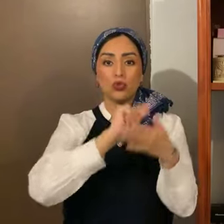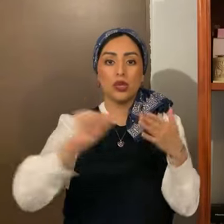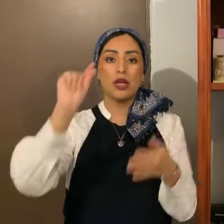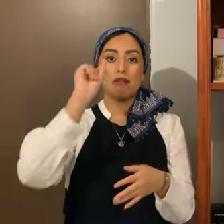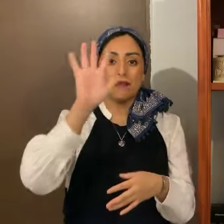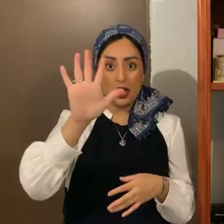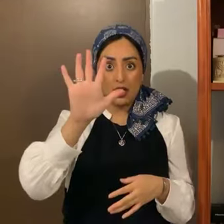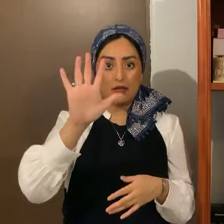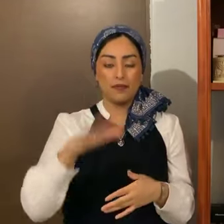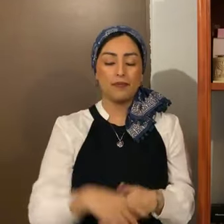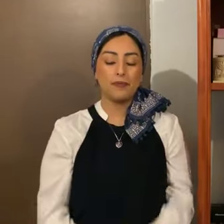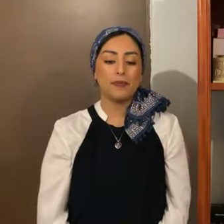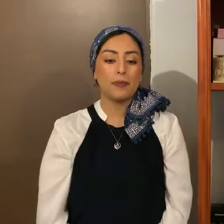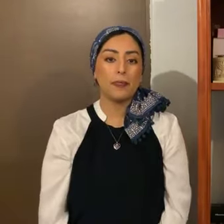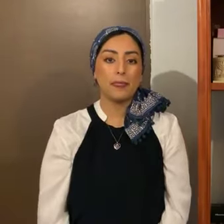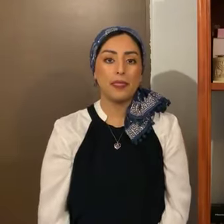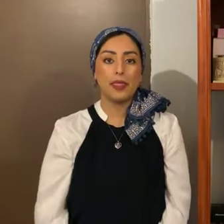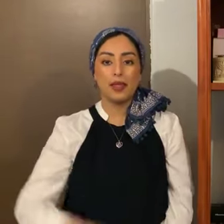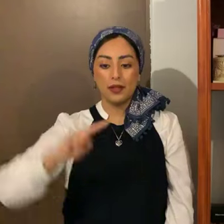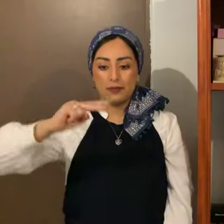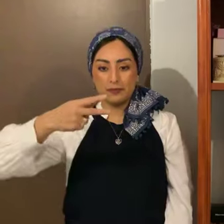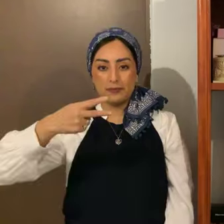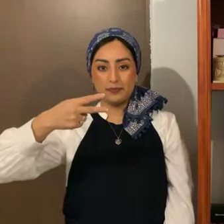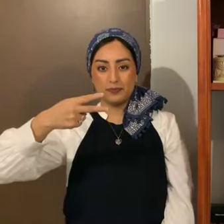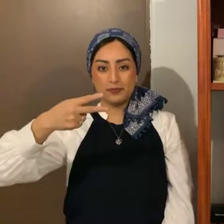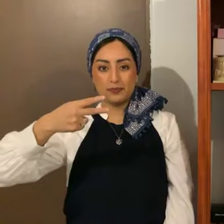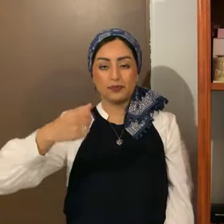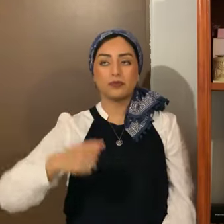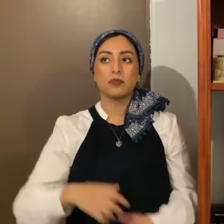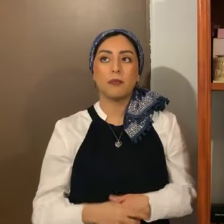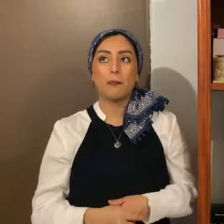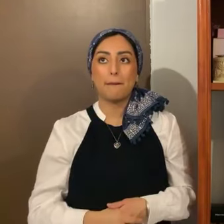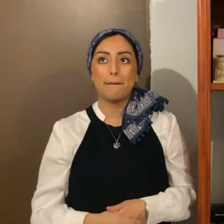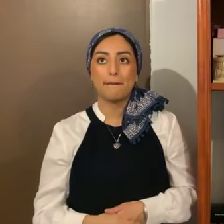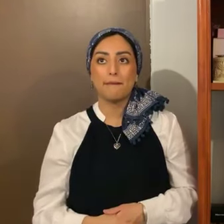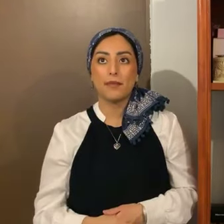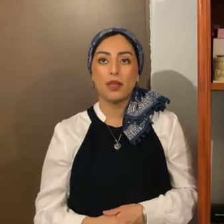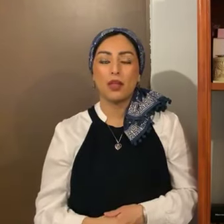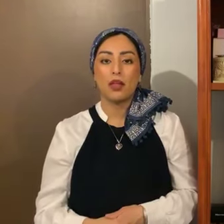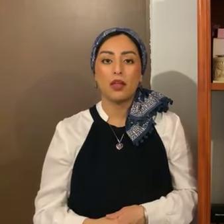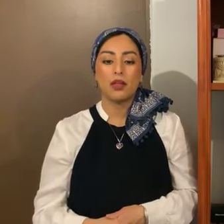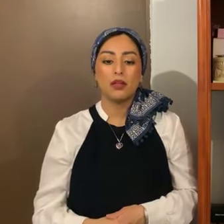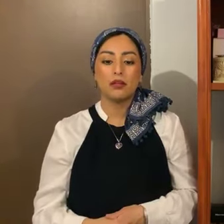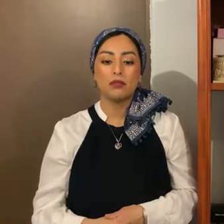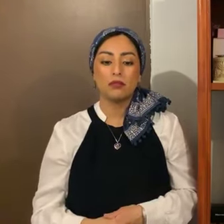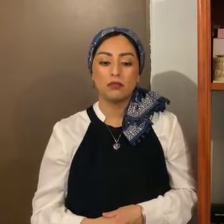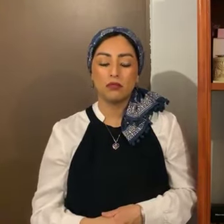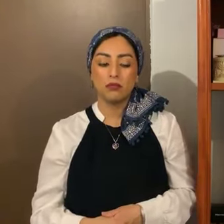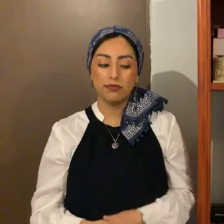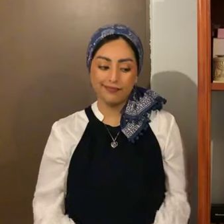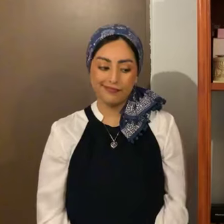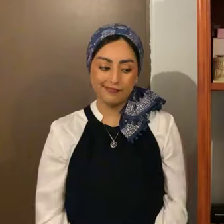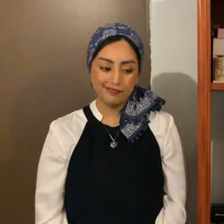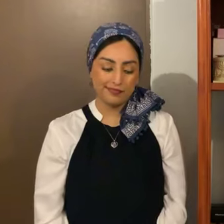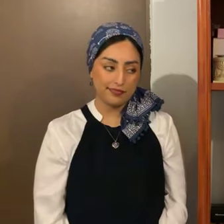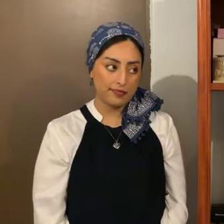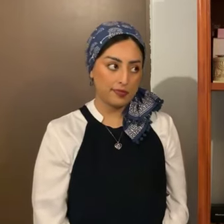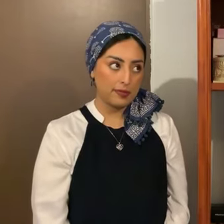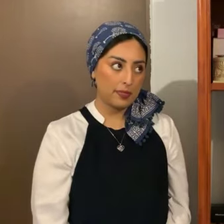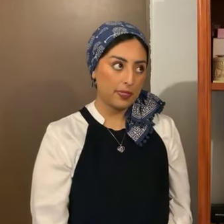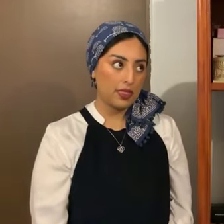5. La segunda parte del Salmo, de este Salmo 54, registra